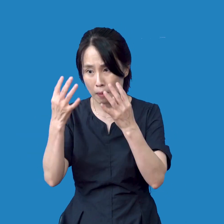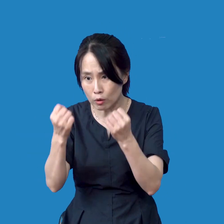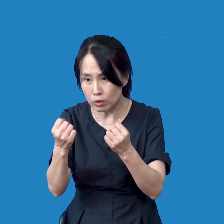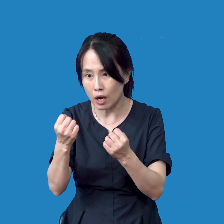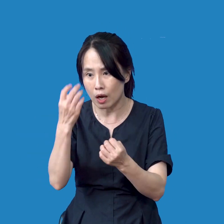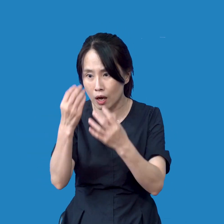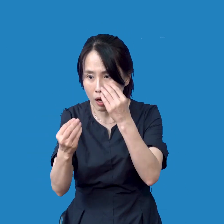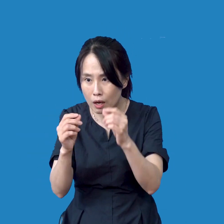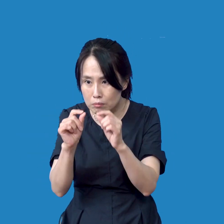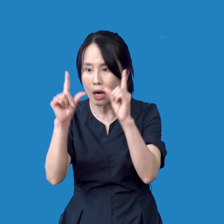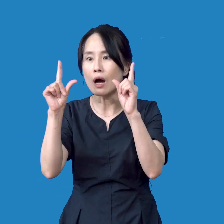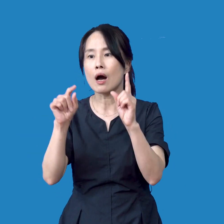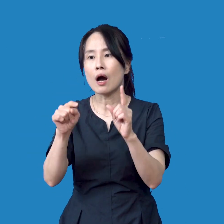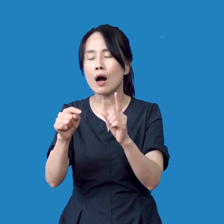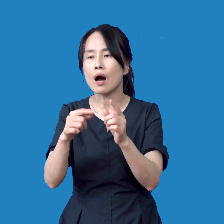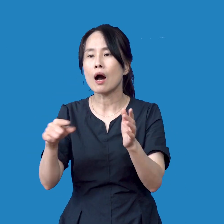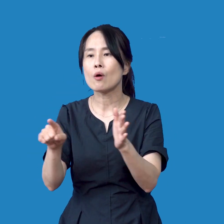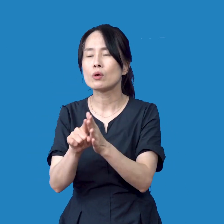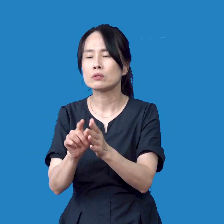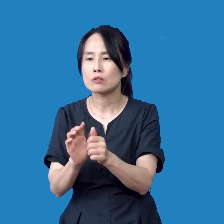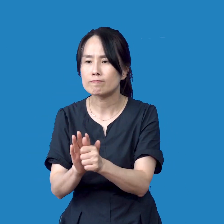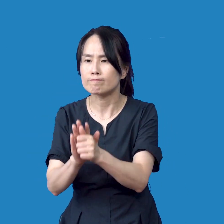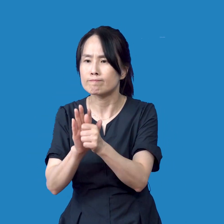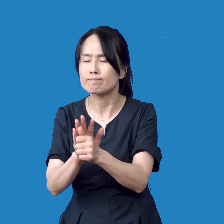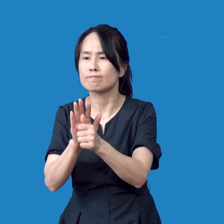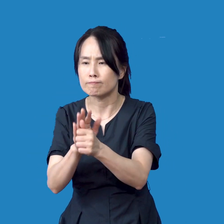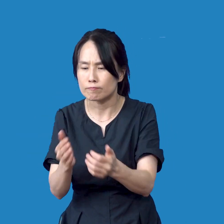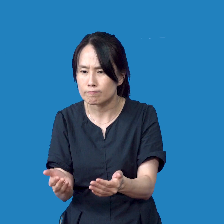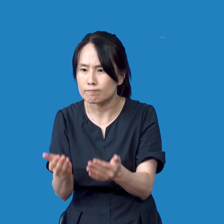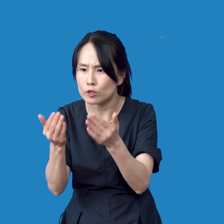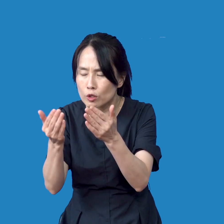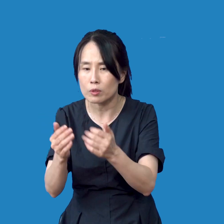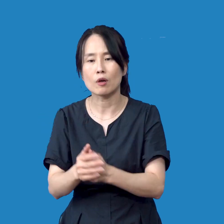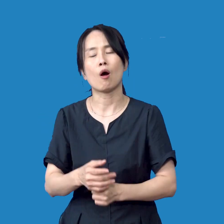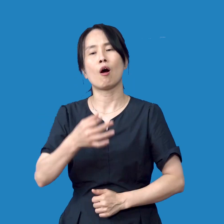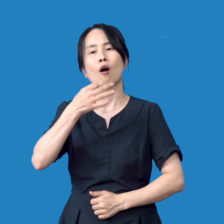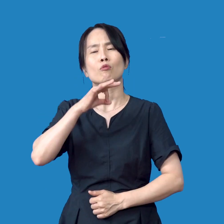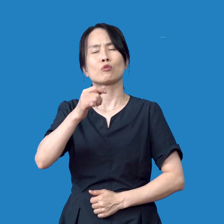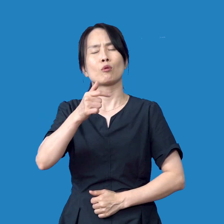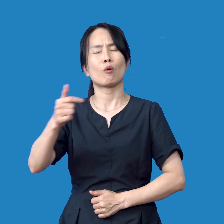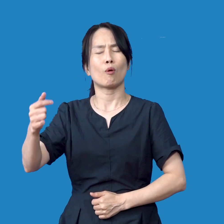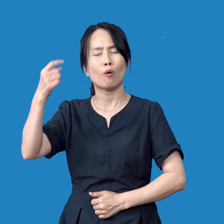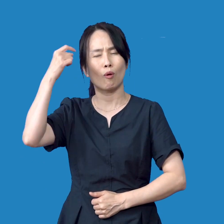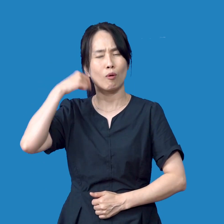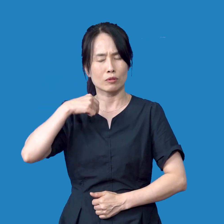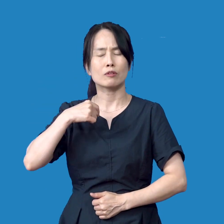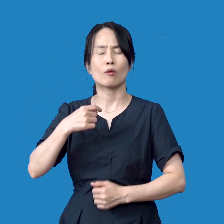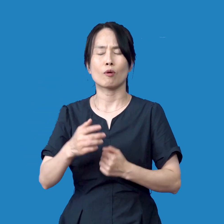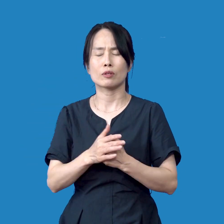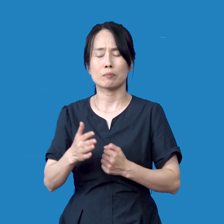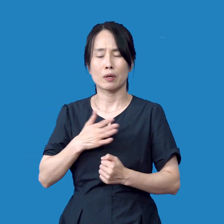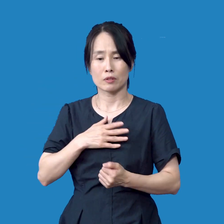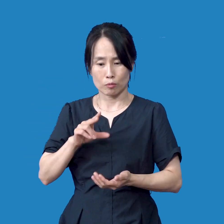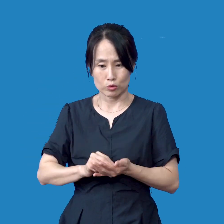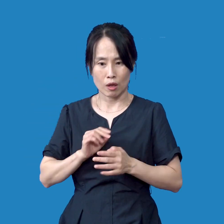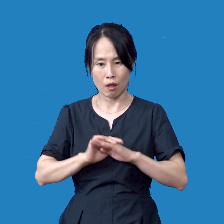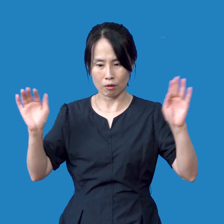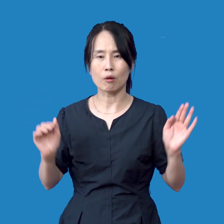되고 그들을 섬기면서 그것이 얼마나 보람 있는지를 느끼면서 자기 문제가 해결이 되어버린